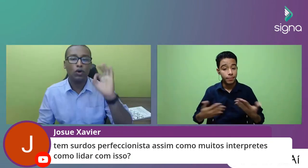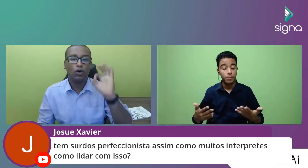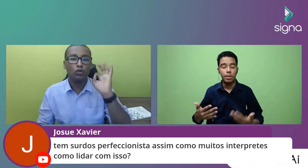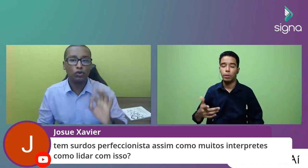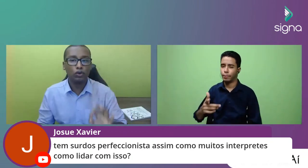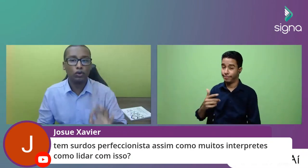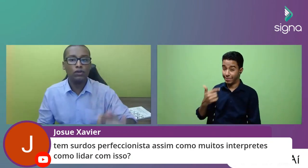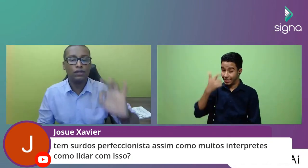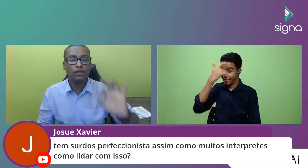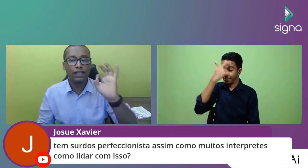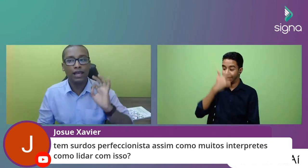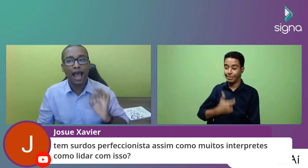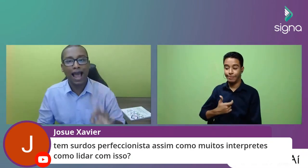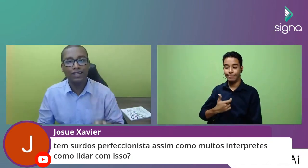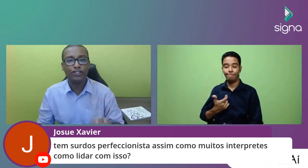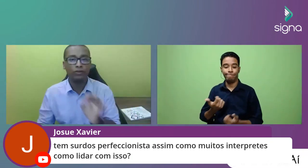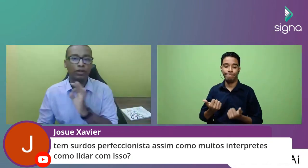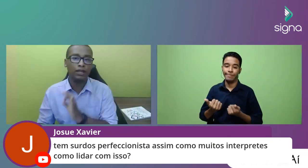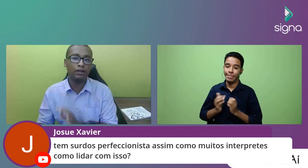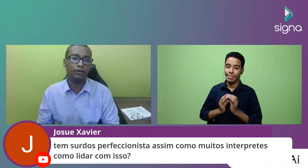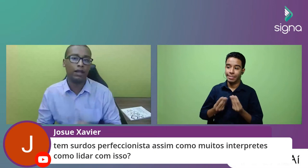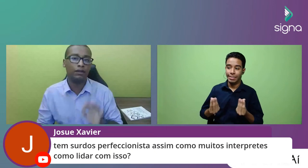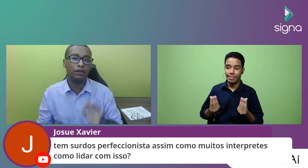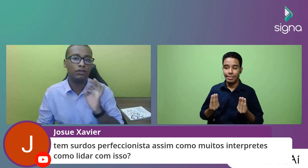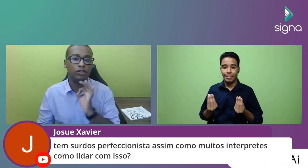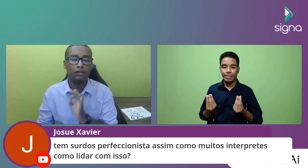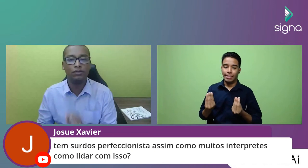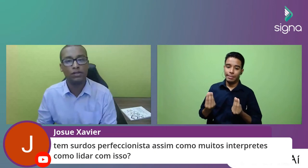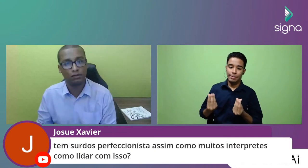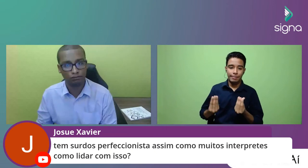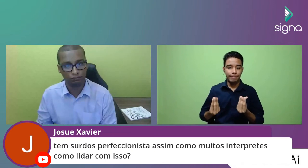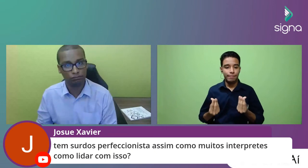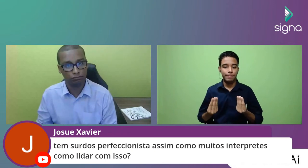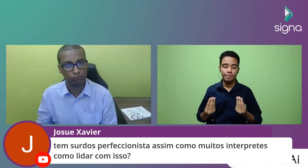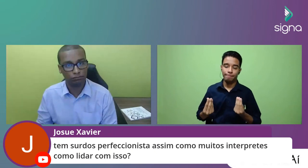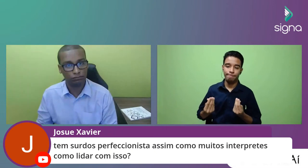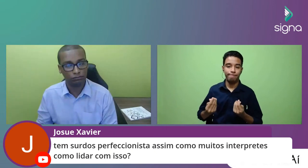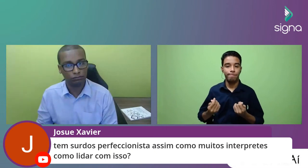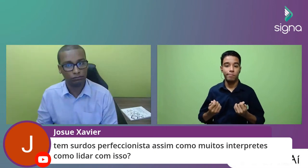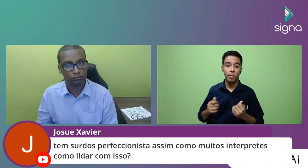resistência com surdos que acham que entendem de tradução.